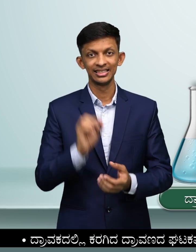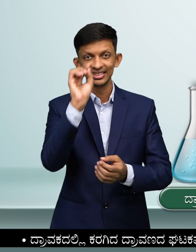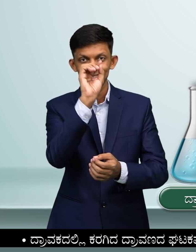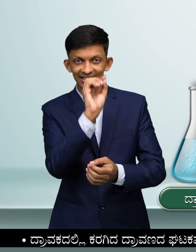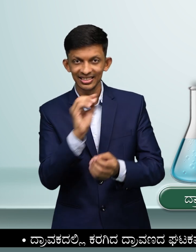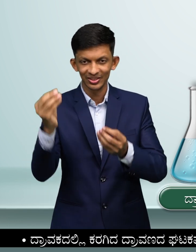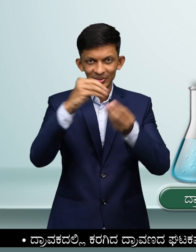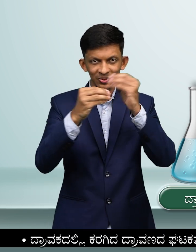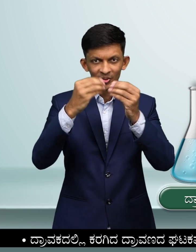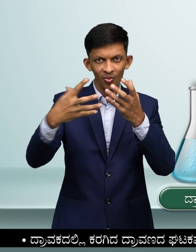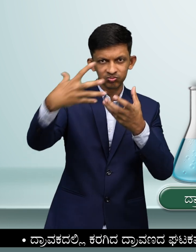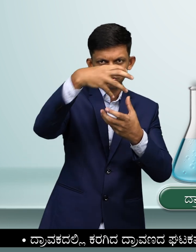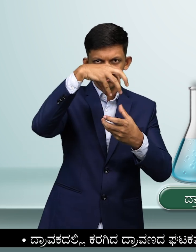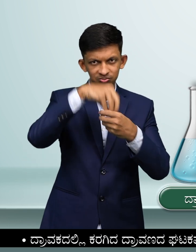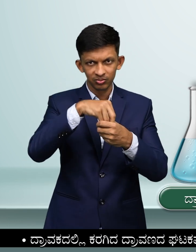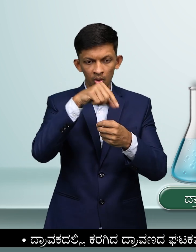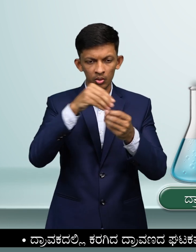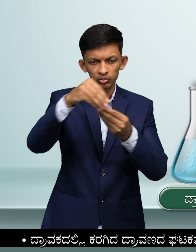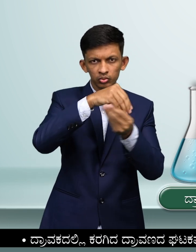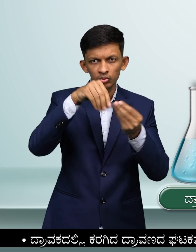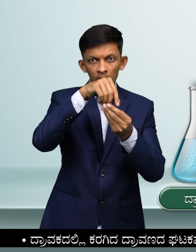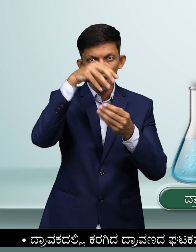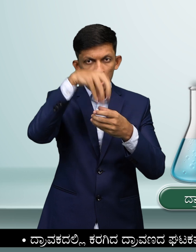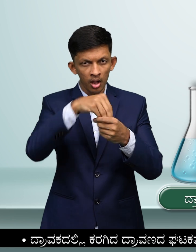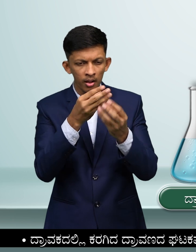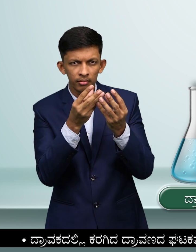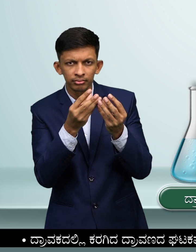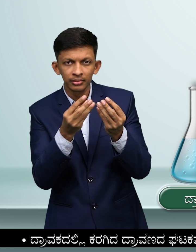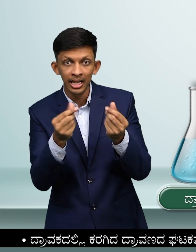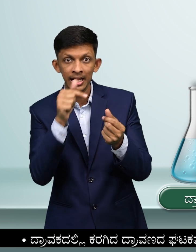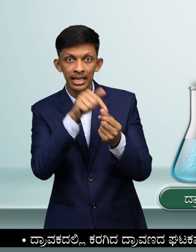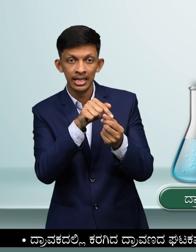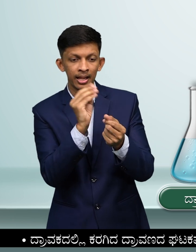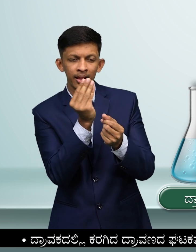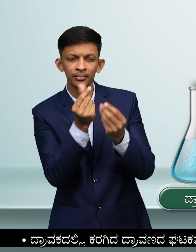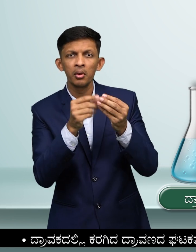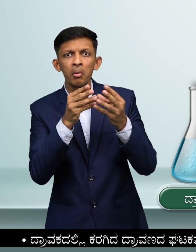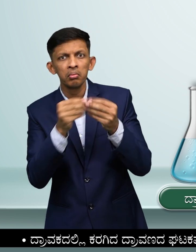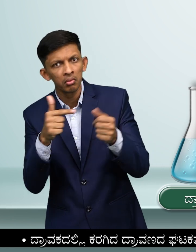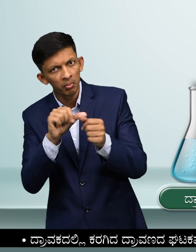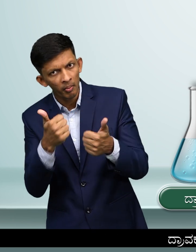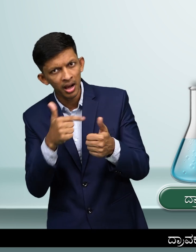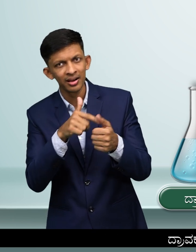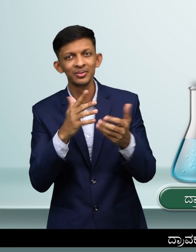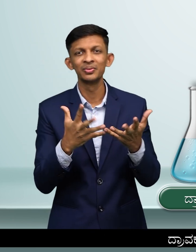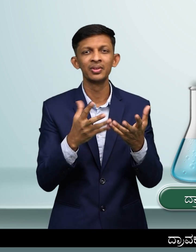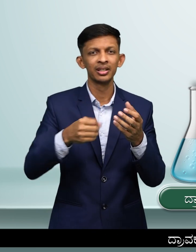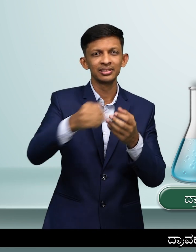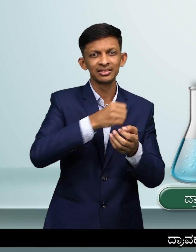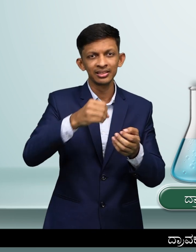ದ್ರಾವಕದಲ್ಲಿ ಕರಗಿದ ದ್ರಾವಣದ ಘಟಕವನ್ನು ಸಾಮಾನ್ಯವಾಗಿ ಕಡಿಮೆ ಪ್ರಮಾಣದಲ್ಲಿ ಇರುವ ಘಟಕ ದ್ರಾವಕ ಎಂದು